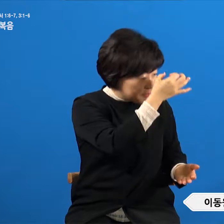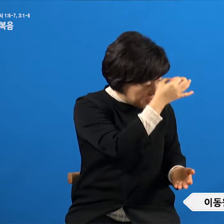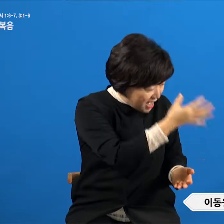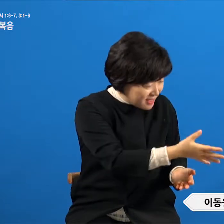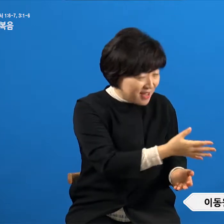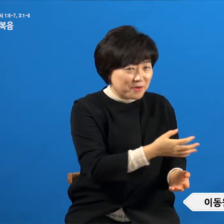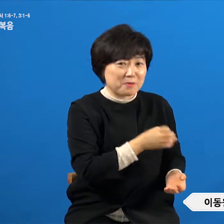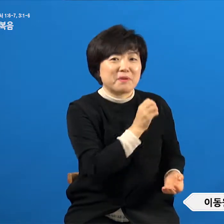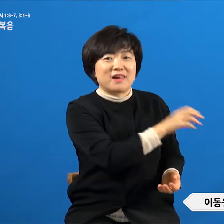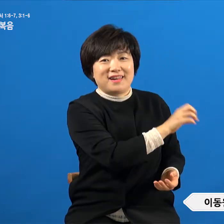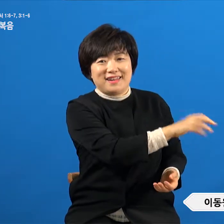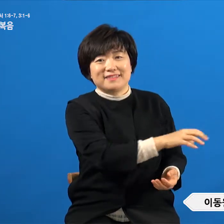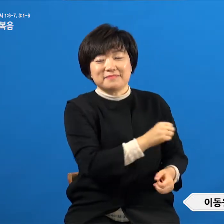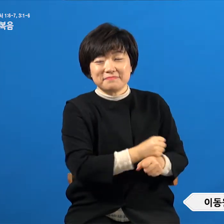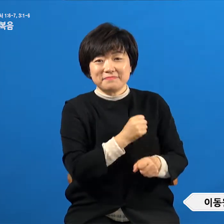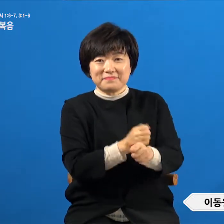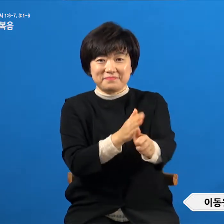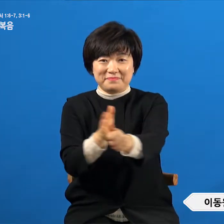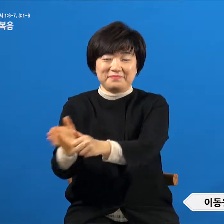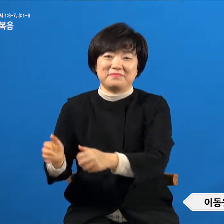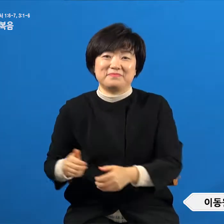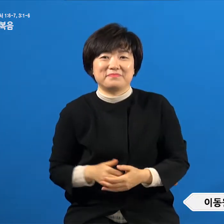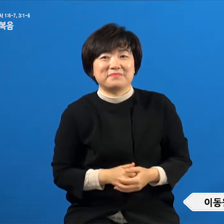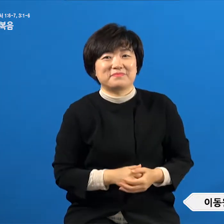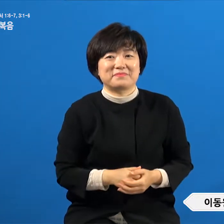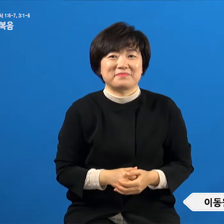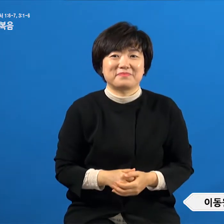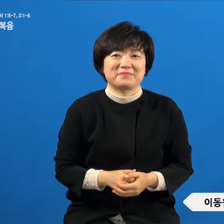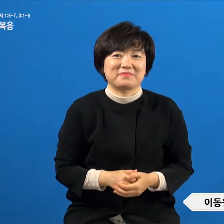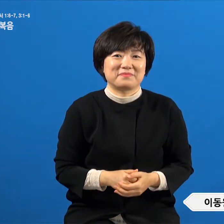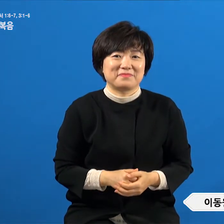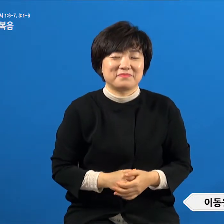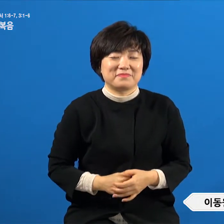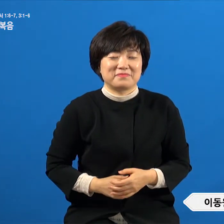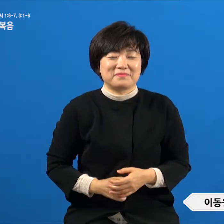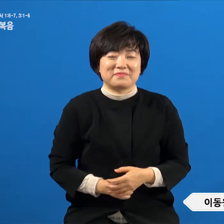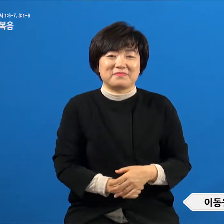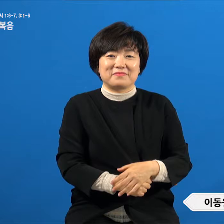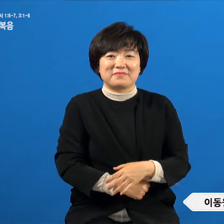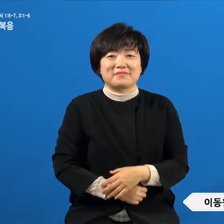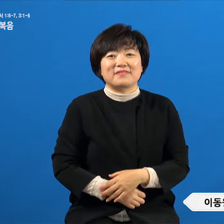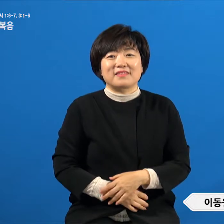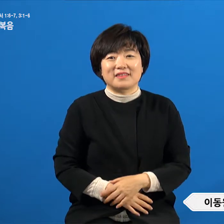같이 시작. 여보, 공사 중이라 불편을 끼쳐 죄송했어요.